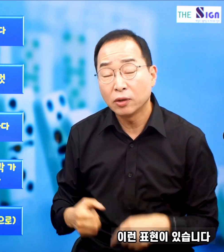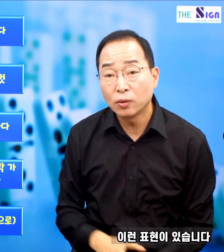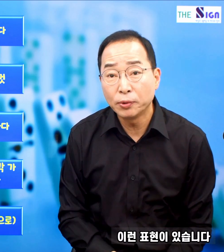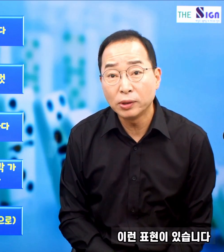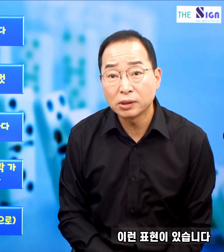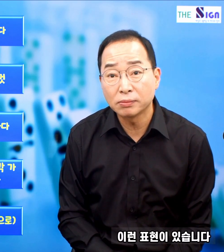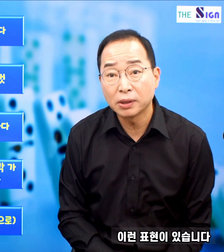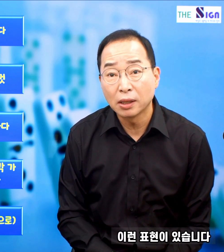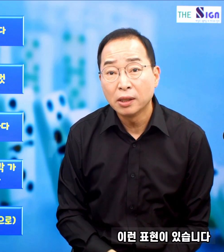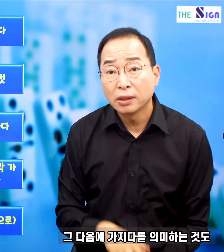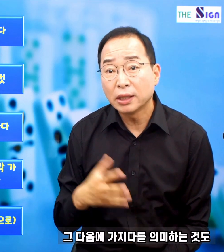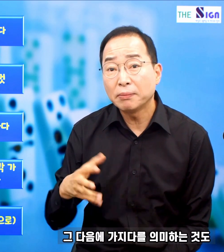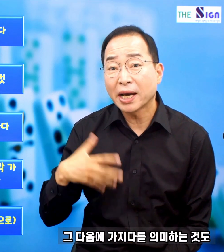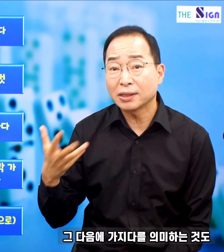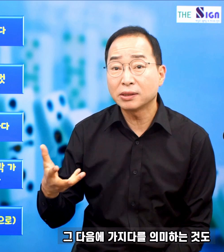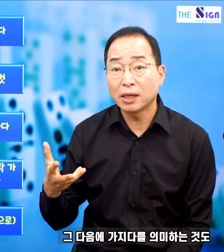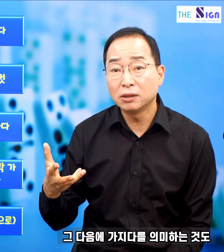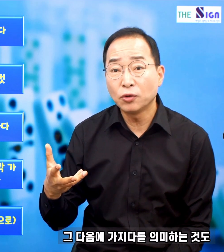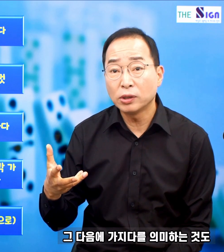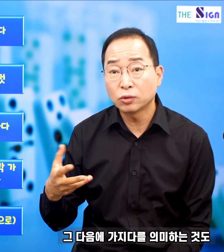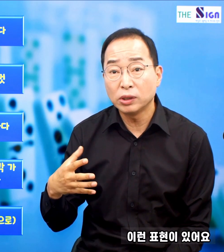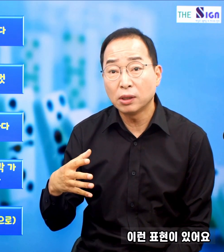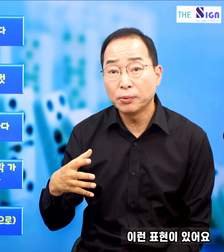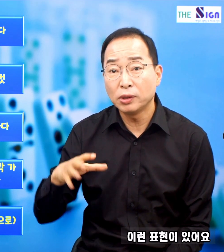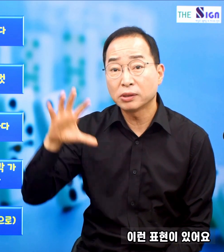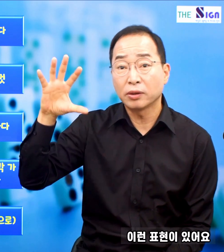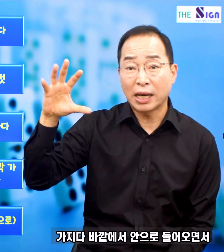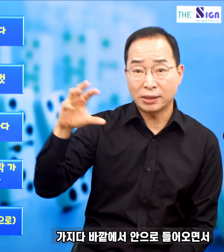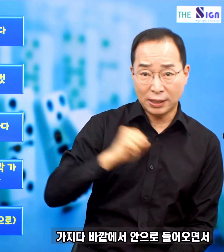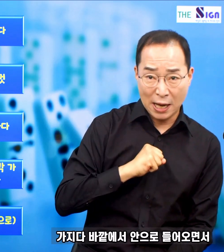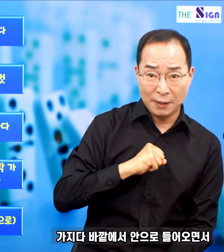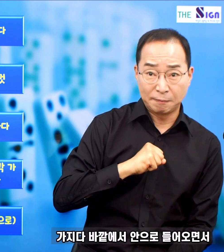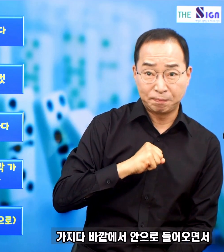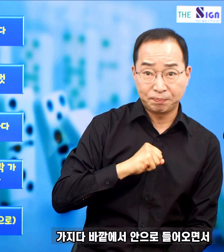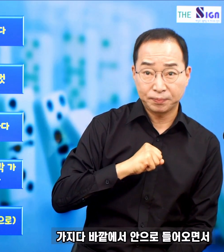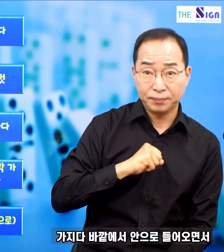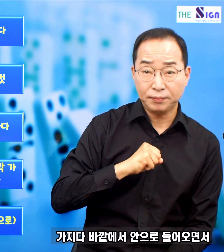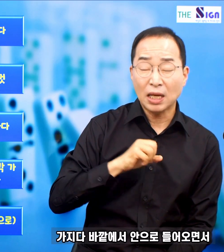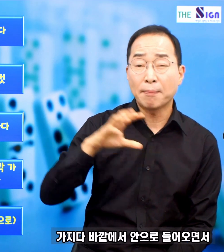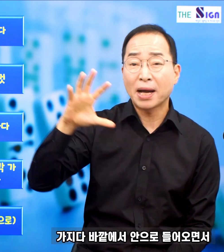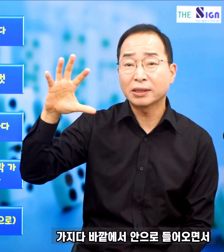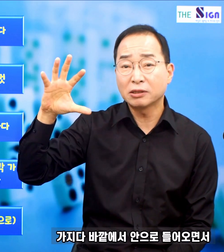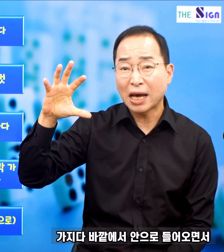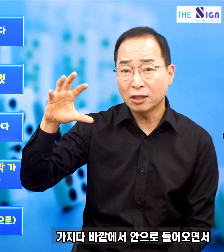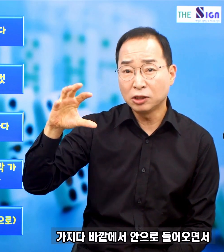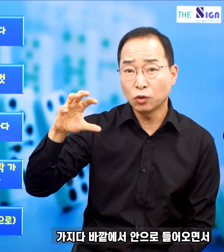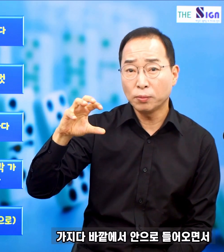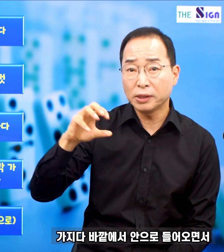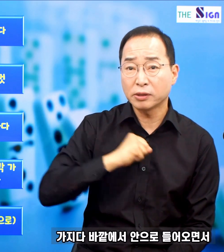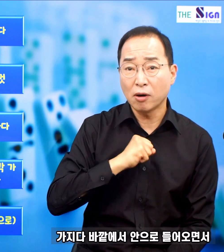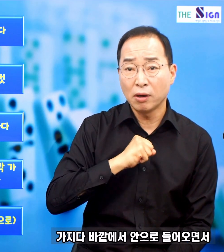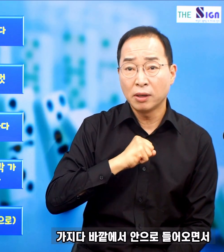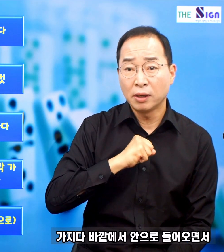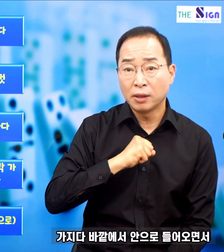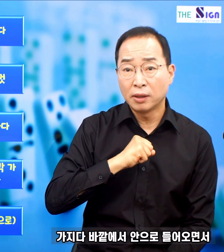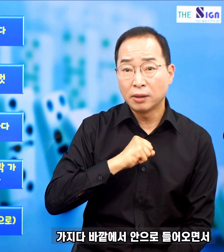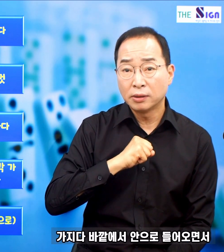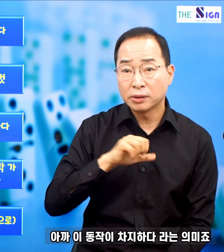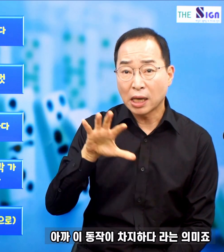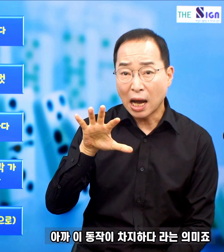표현이 있습니다. 그 다음에 가지다를 응용해서 또 이런 표현이 있어요. 가지다. 바깥에서 안으로 들어오면서 자, 아까